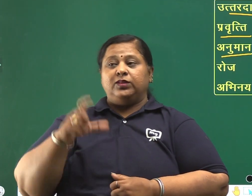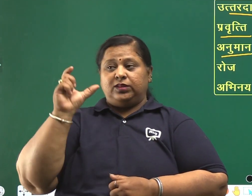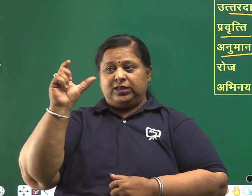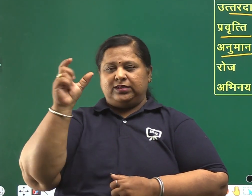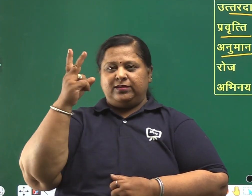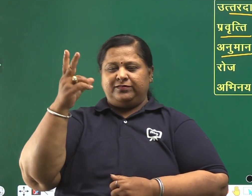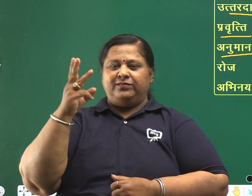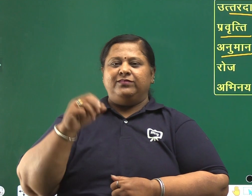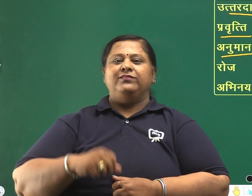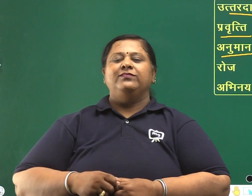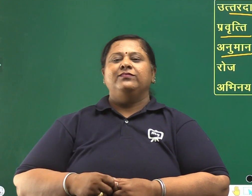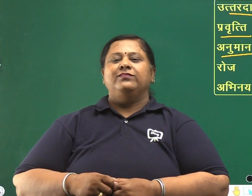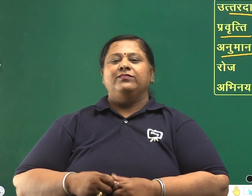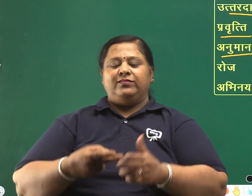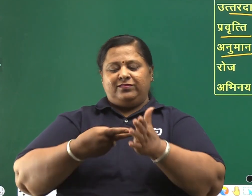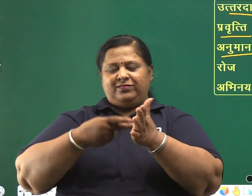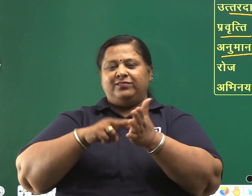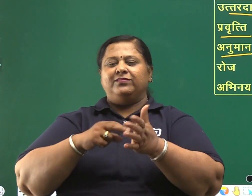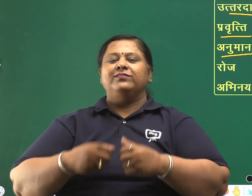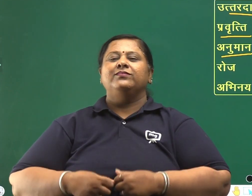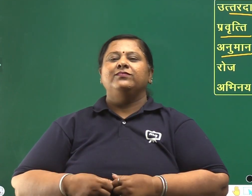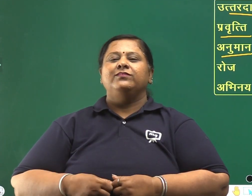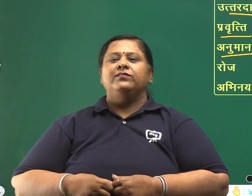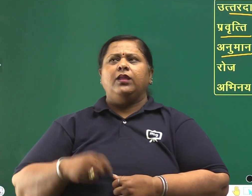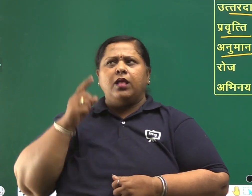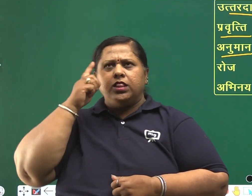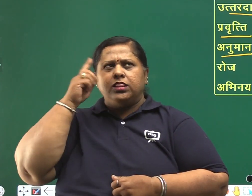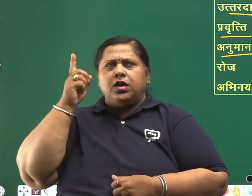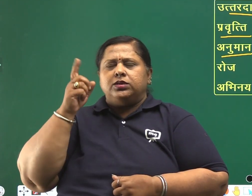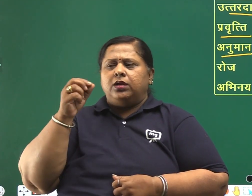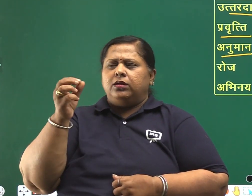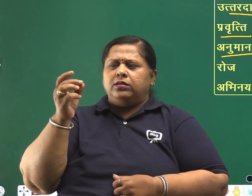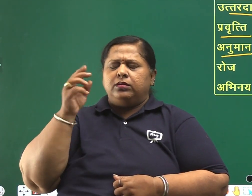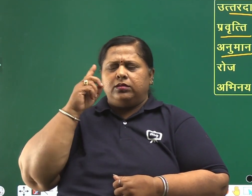अनुमान, अर्थ होगा अंदाजा।